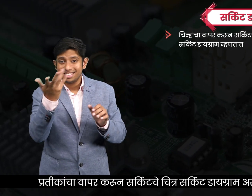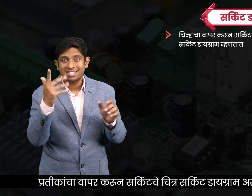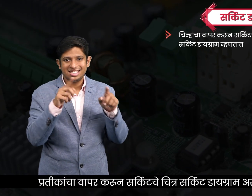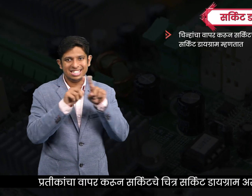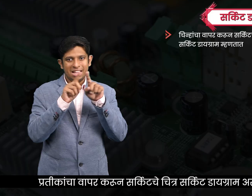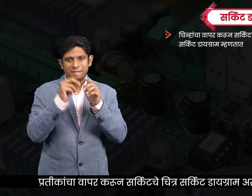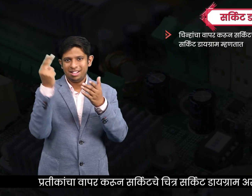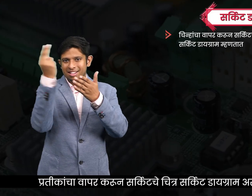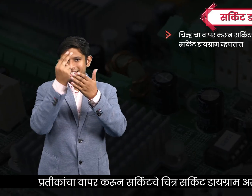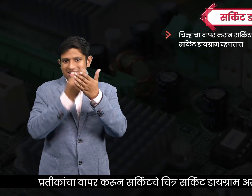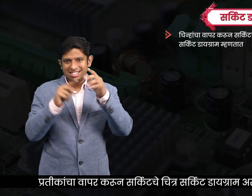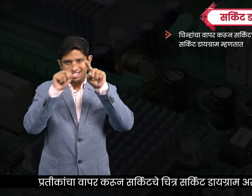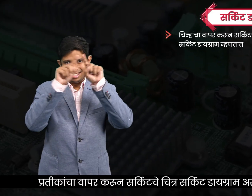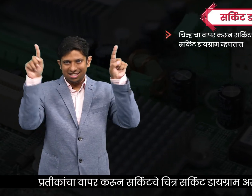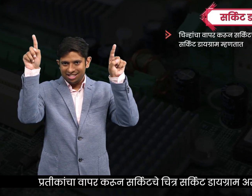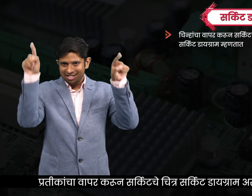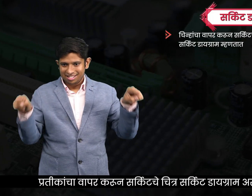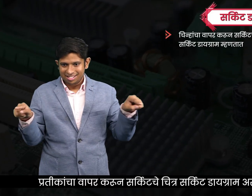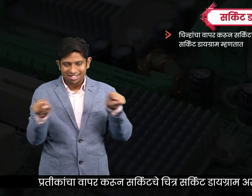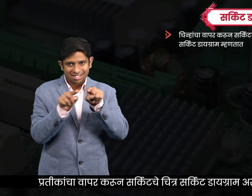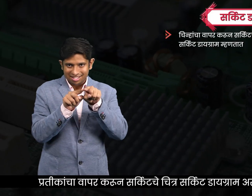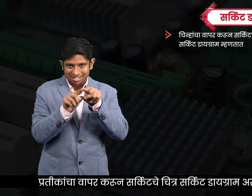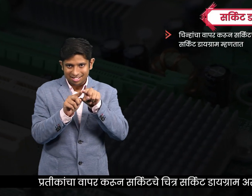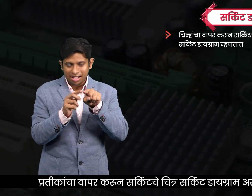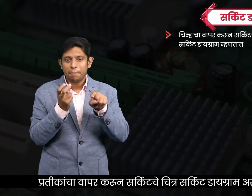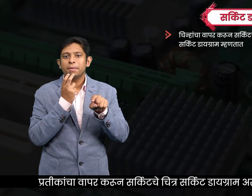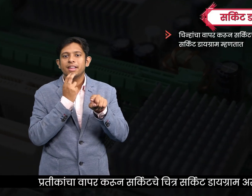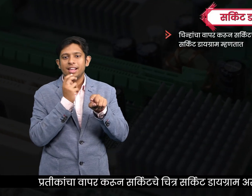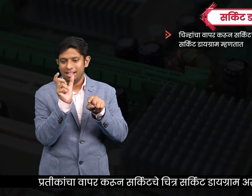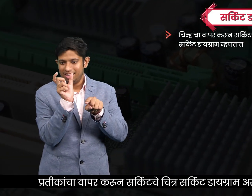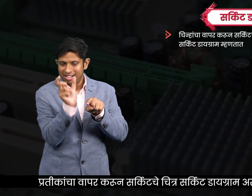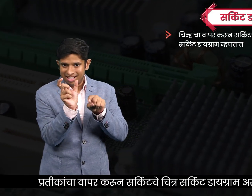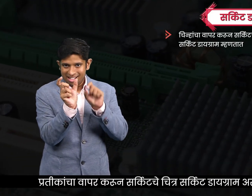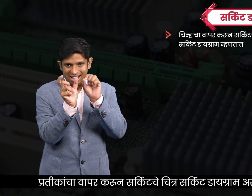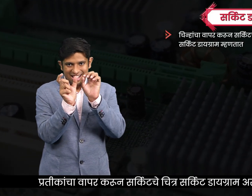प्रत्येकांचा वापर करून सर्किटचे चित्र तयार करणे याला सर्किट डायग्राम असे म्हणतात.